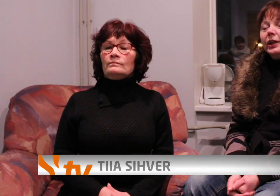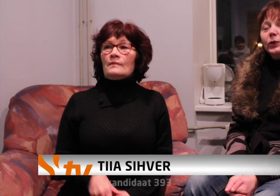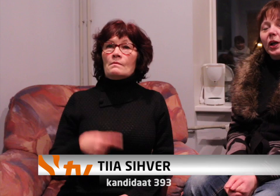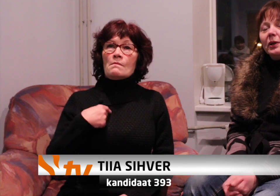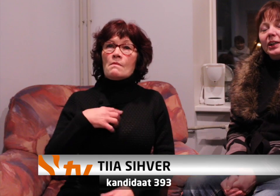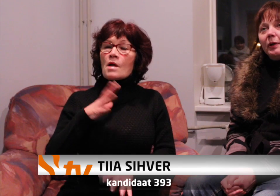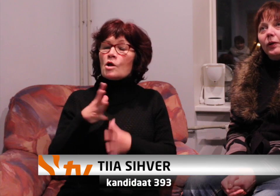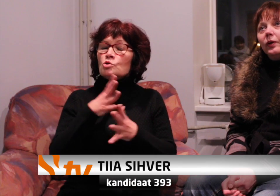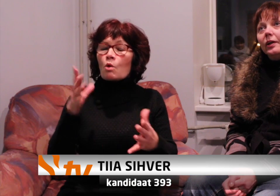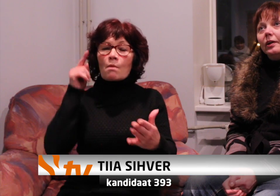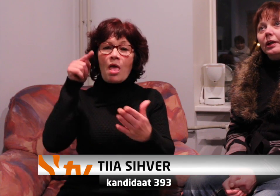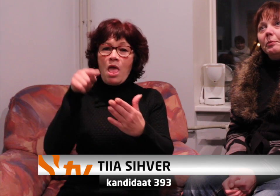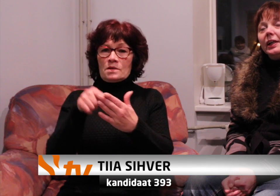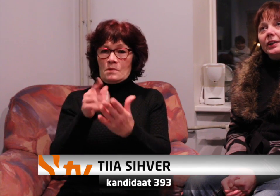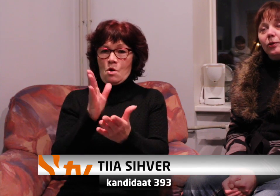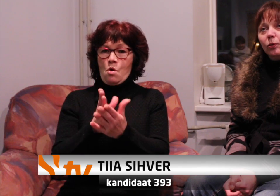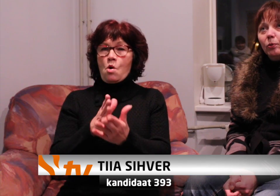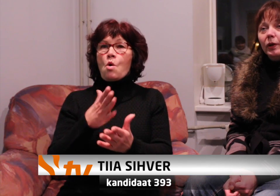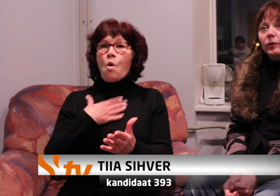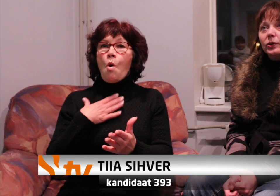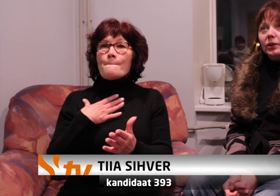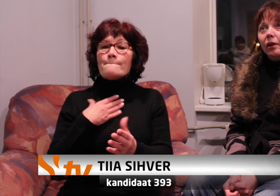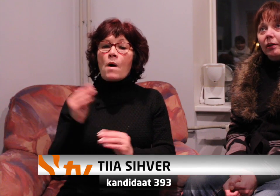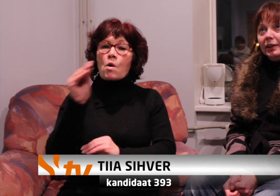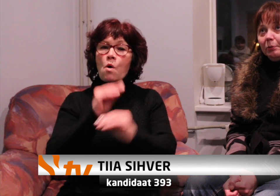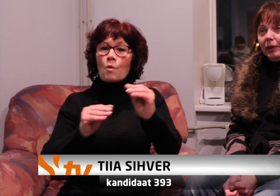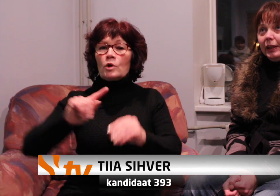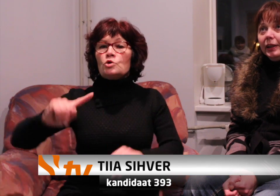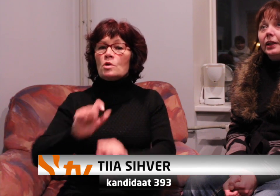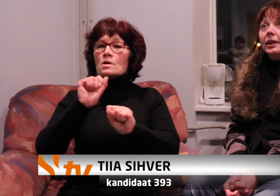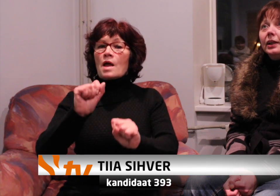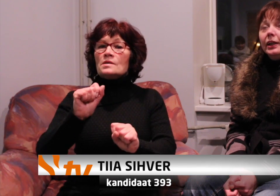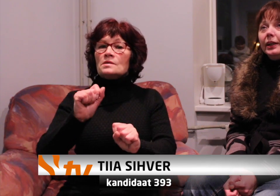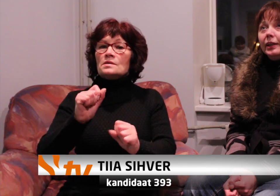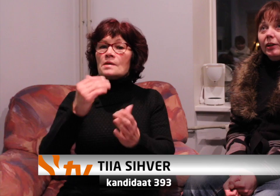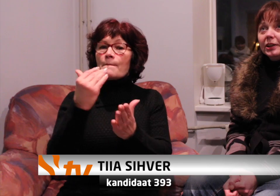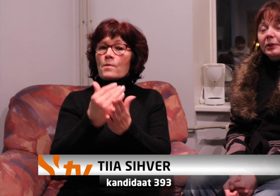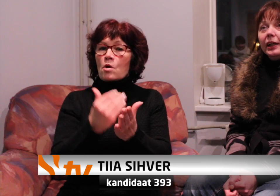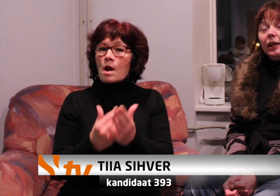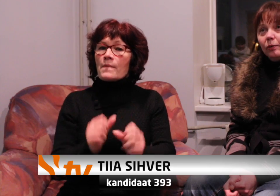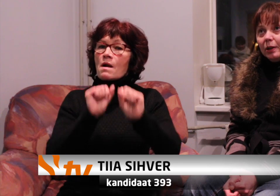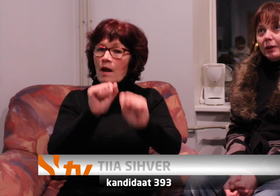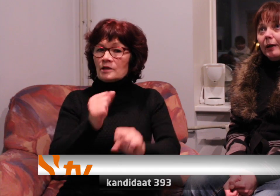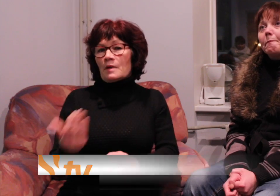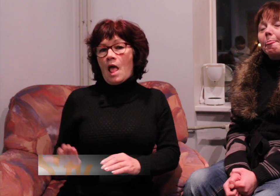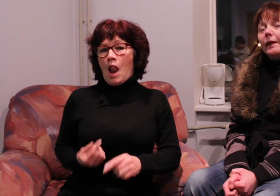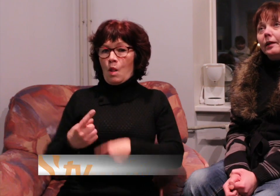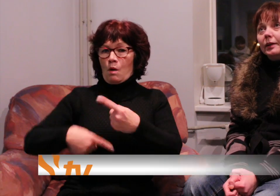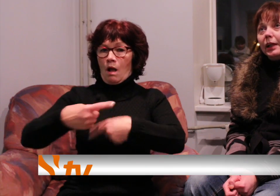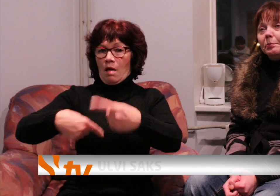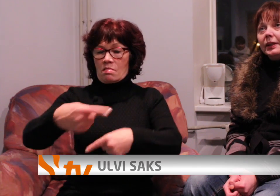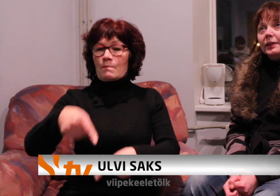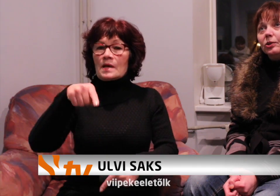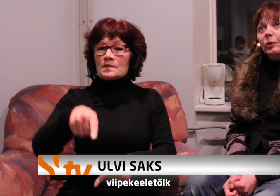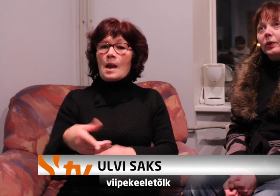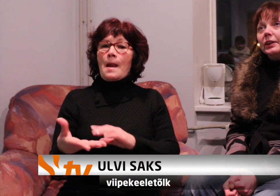Minu kõige suurem eesmärk on ikkagi meie selle kokku pandud sotsiaalkaitsepaketi kaitsmine ja elluviimine. Ja